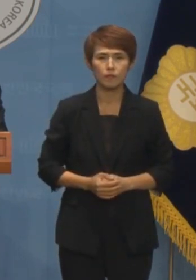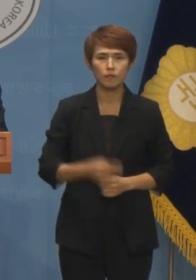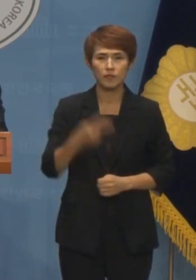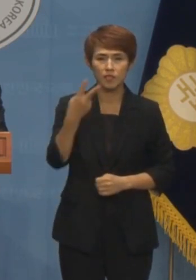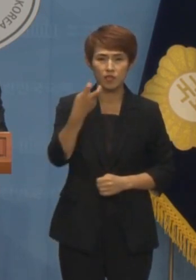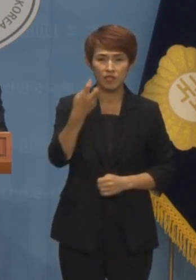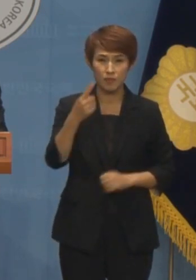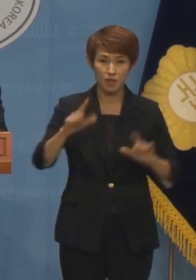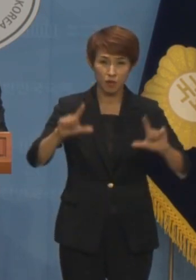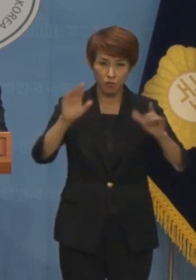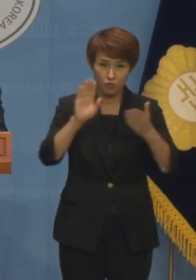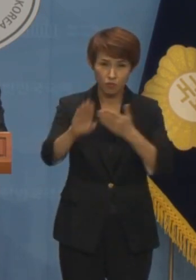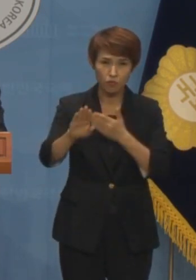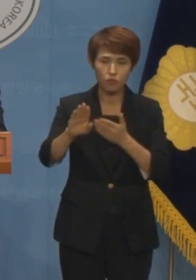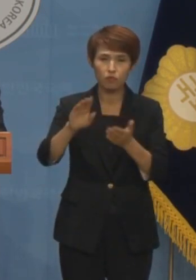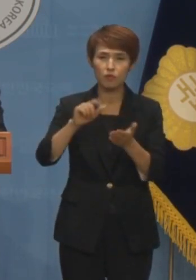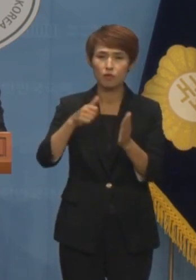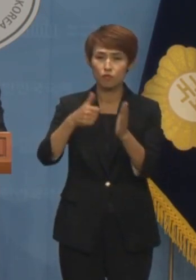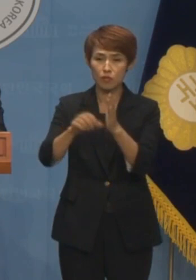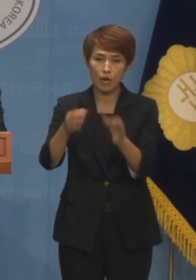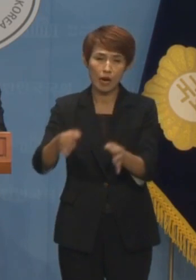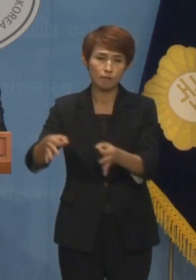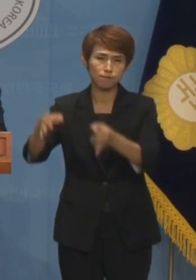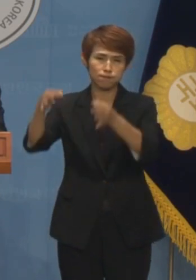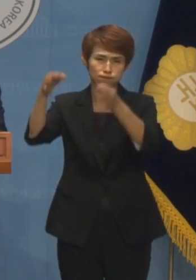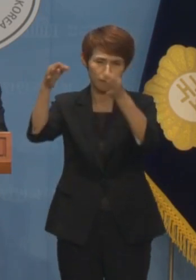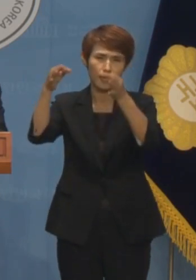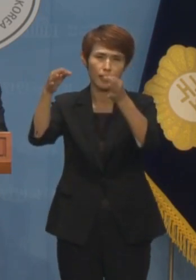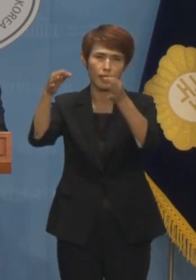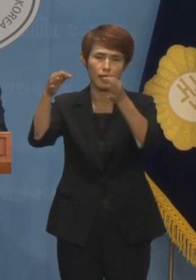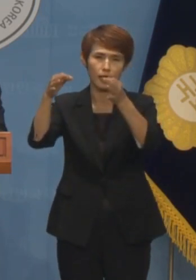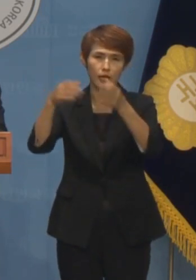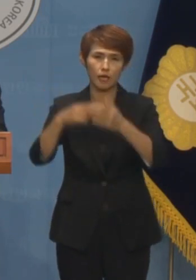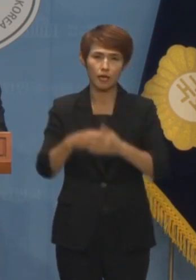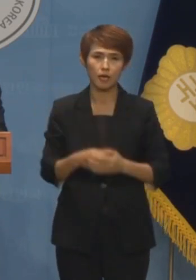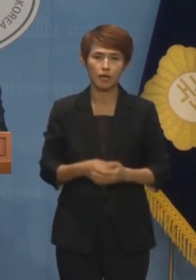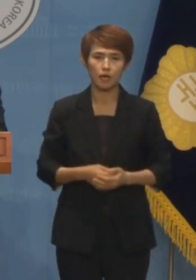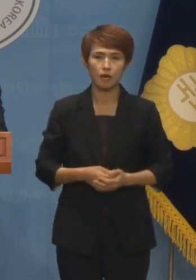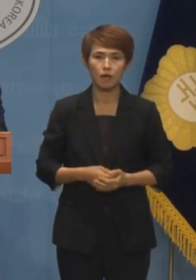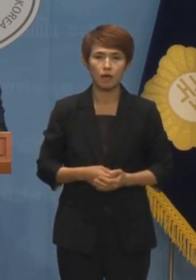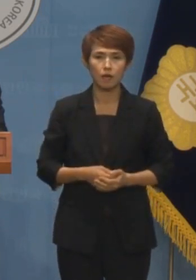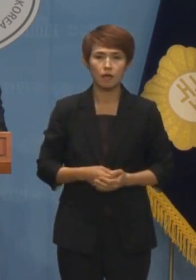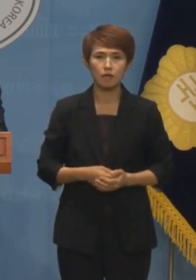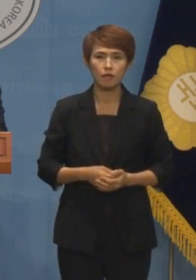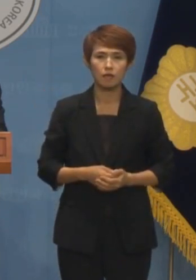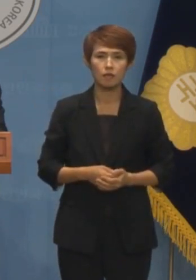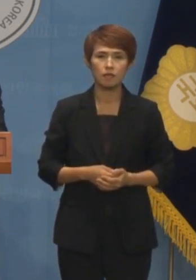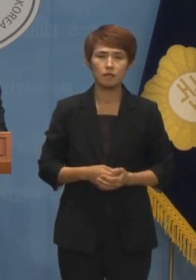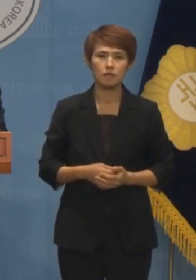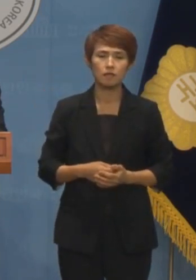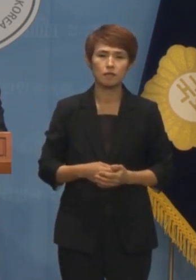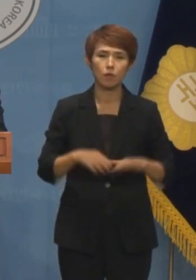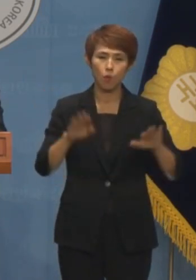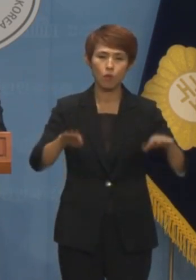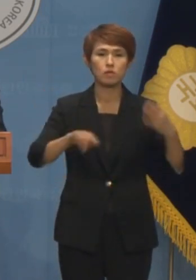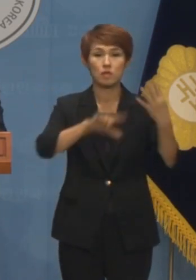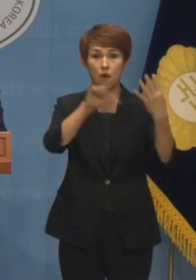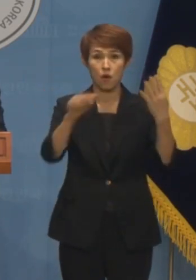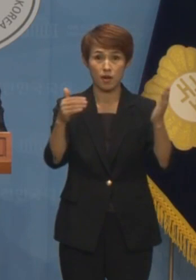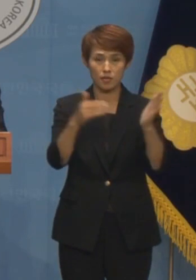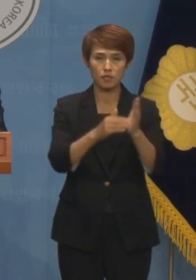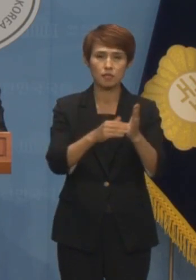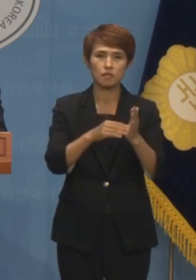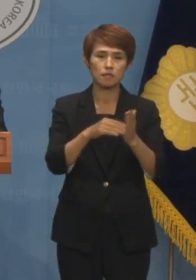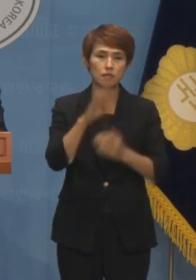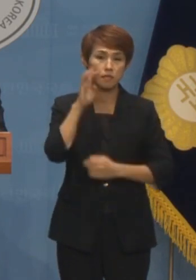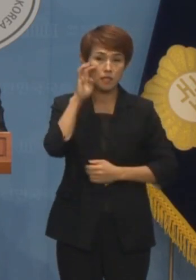2021년 이후 소비자 물가가 과거보다 빠르게 상승했습니다. 21년 이후 최근 24년 4월까지 40개월